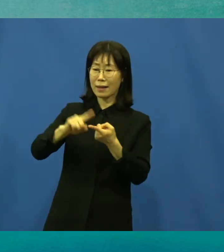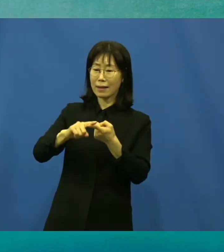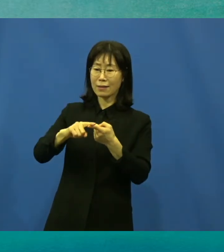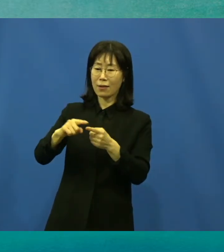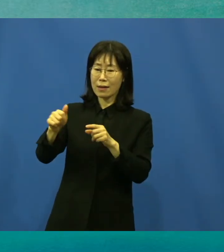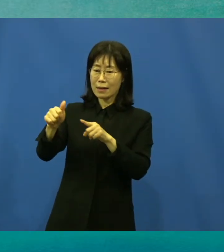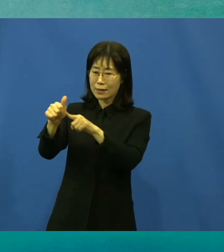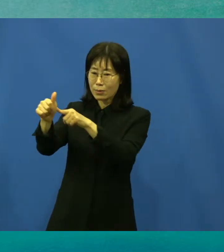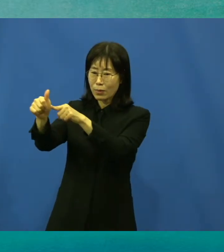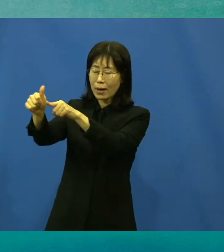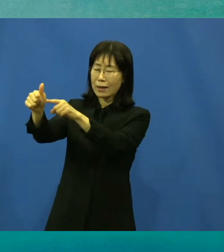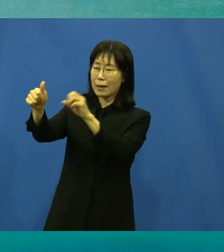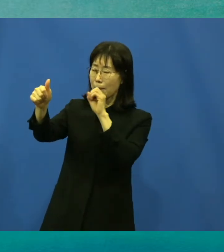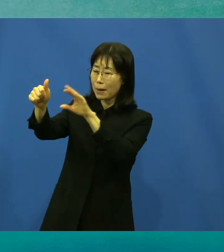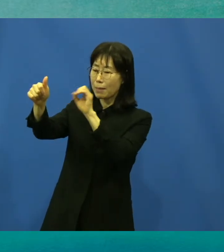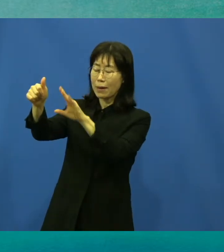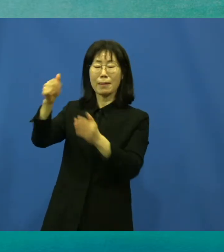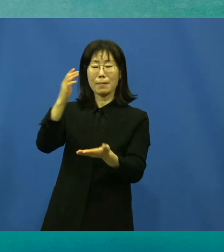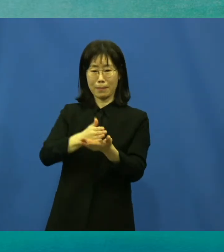됩니다.